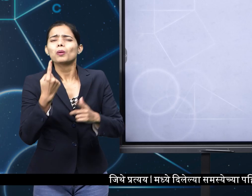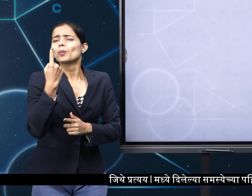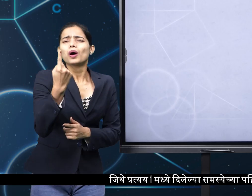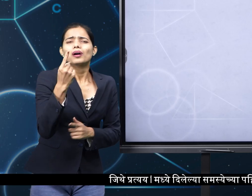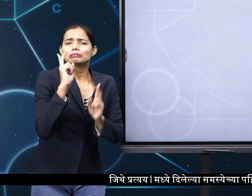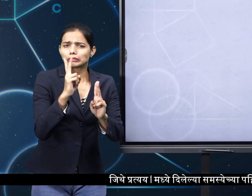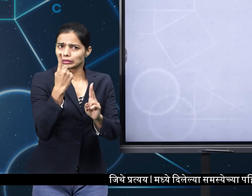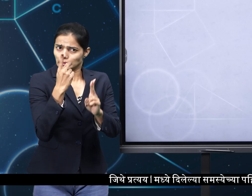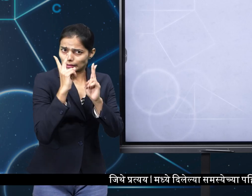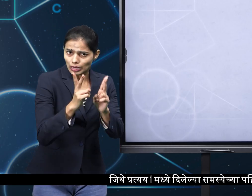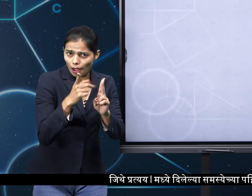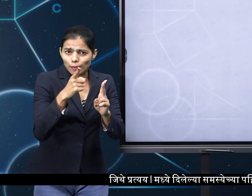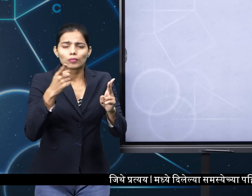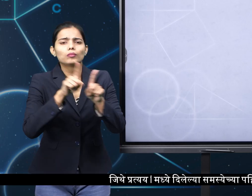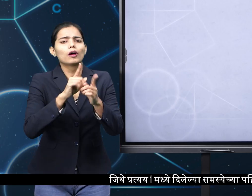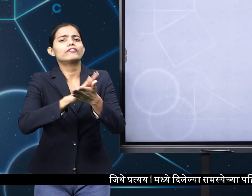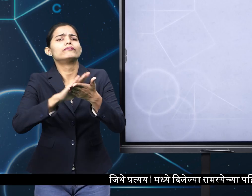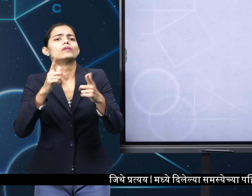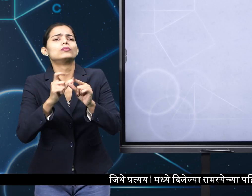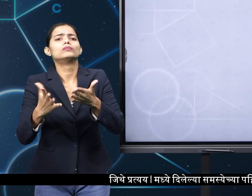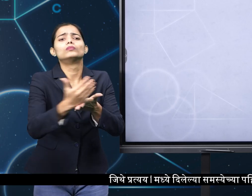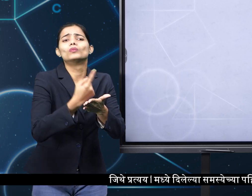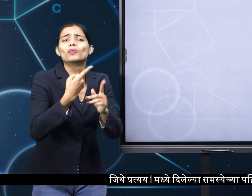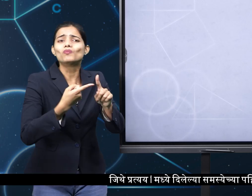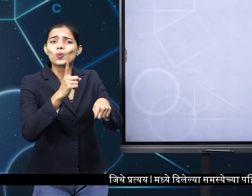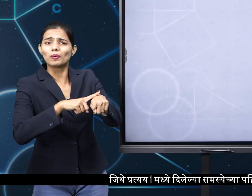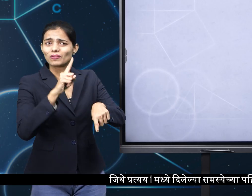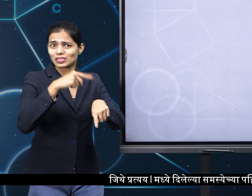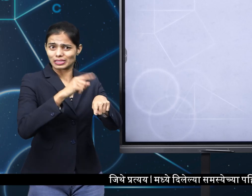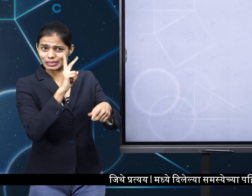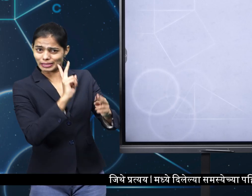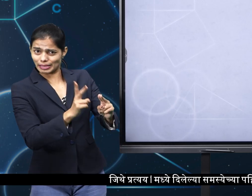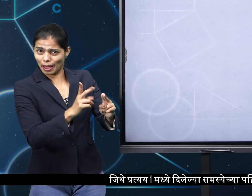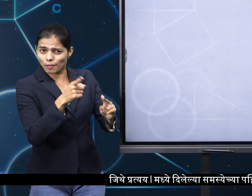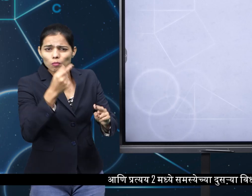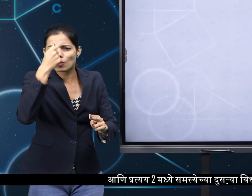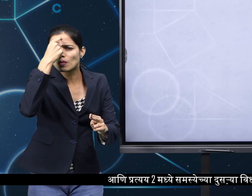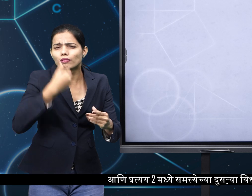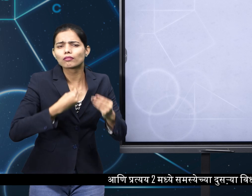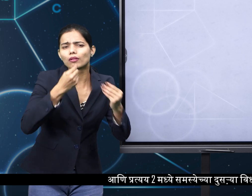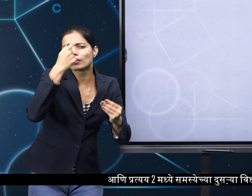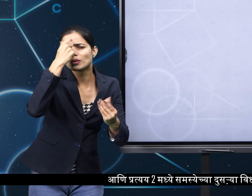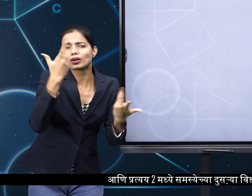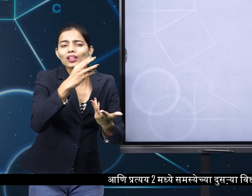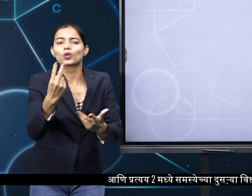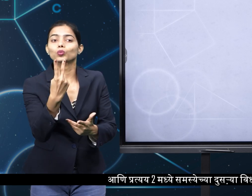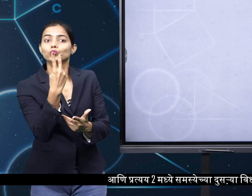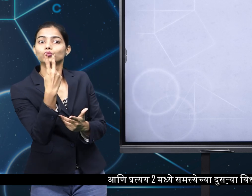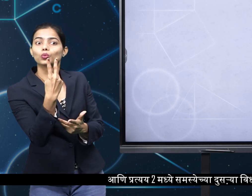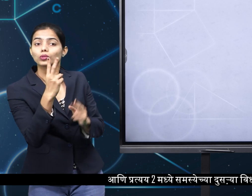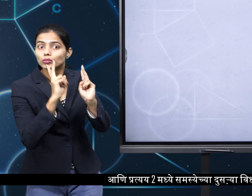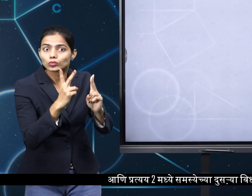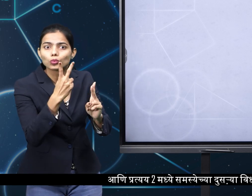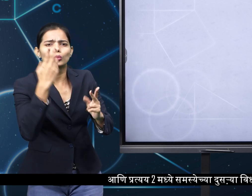जिथे प्रत्यय 1 मध्ये दिलेल्या समस्येच्या पहिल्या विधानातील संपूर्ण डेटा आहे आणि प्रत्यय 2 मध्ये